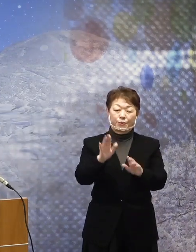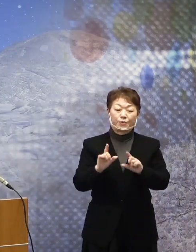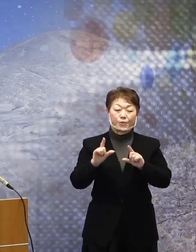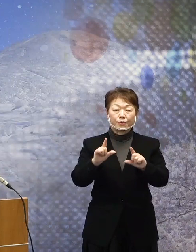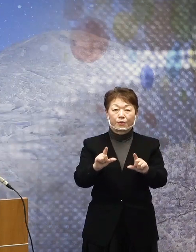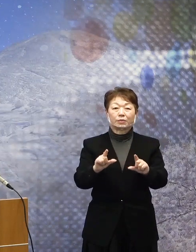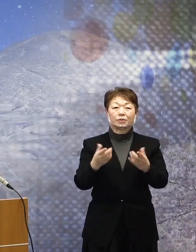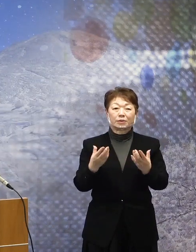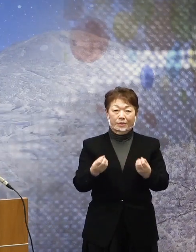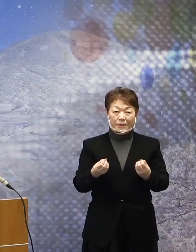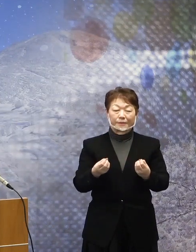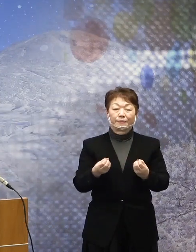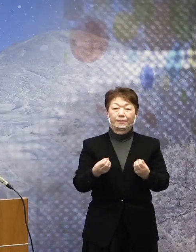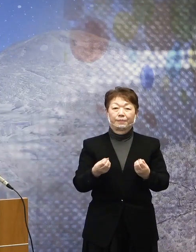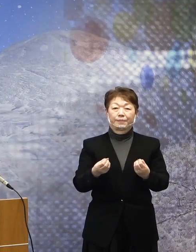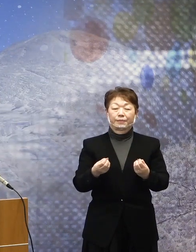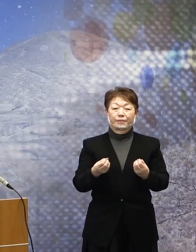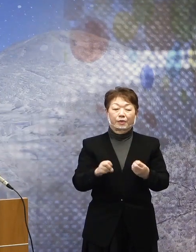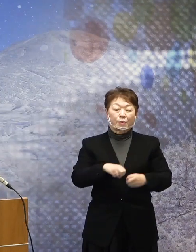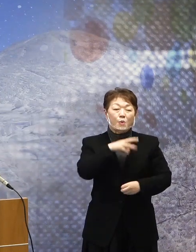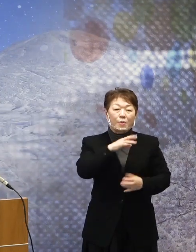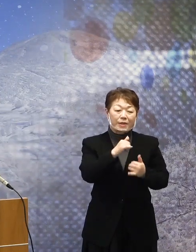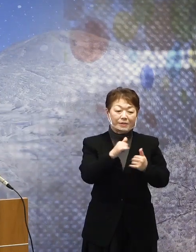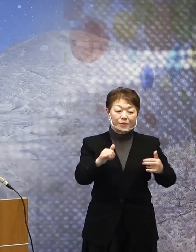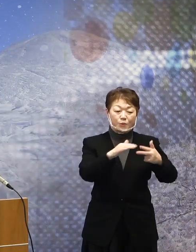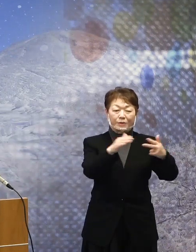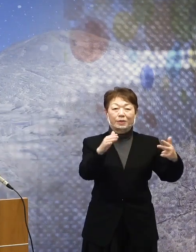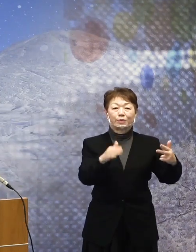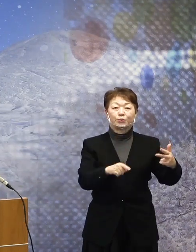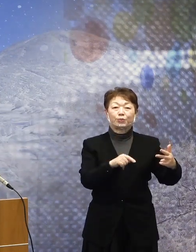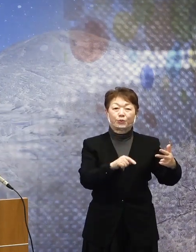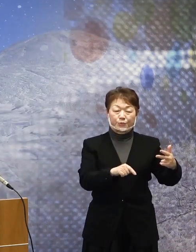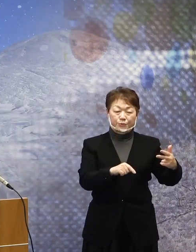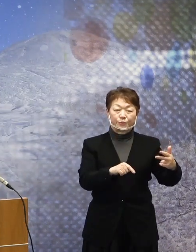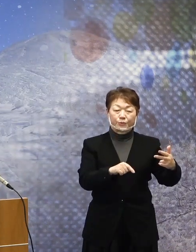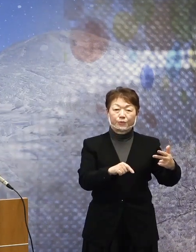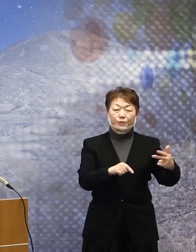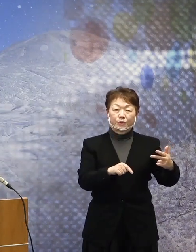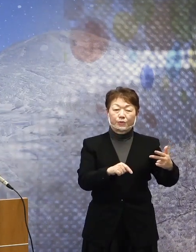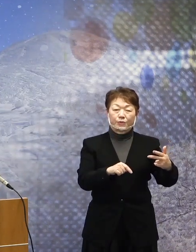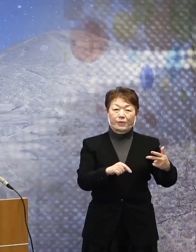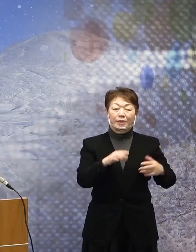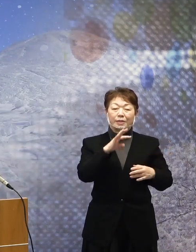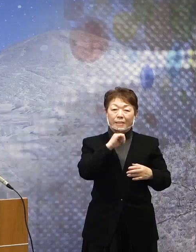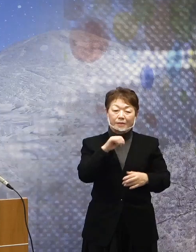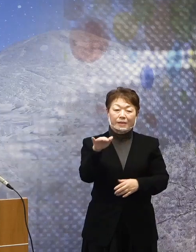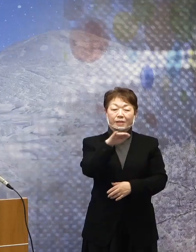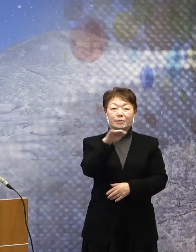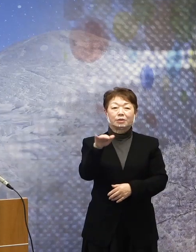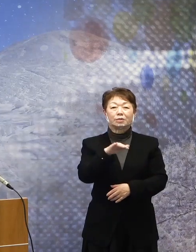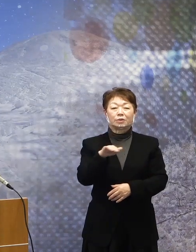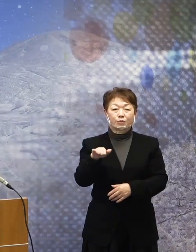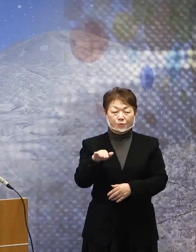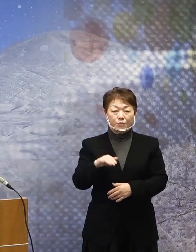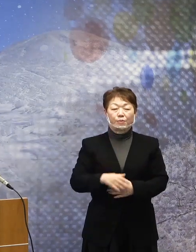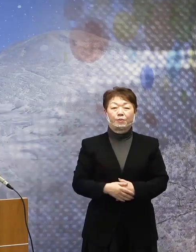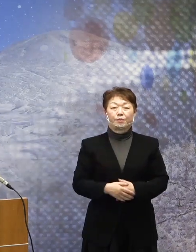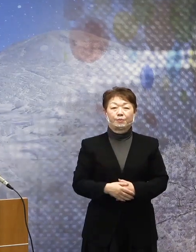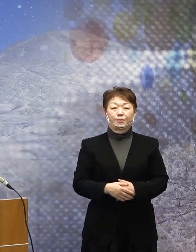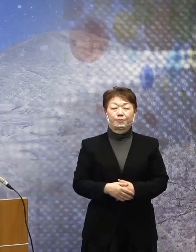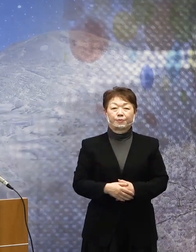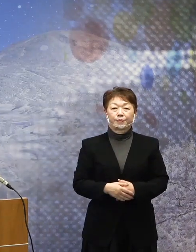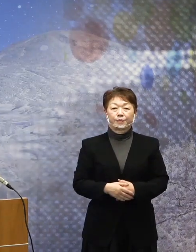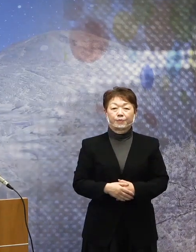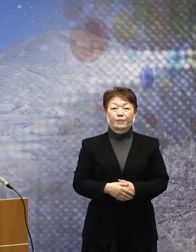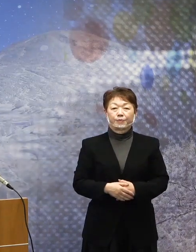した、高齢者施設ということになりますけれども、世代別になりますと、実際には本